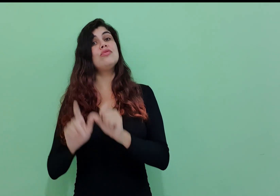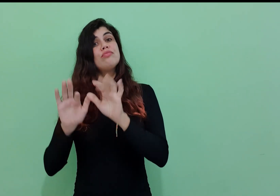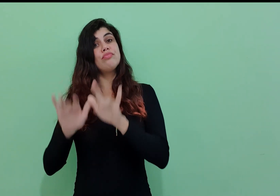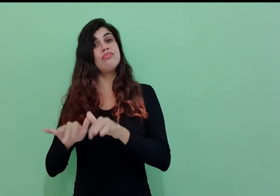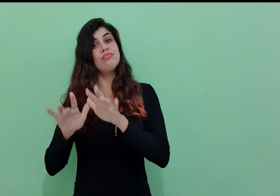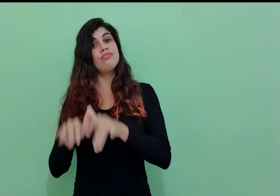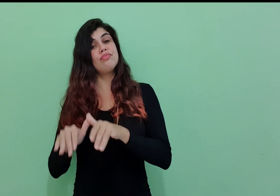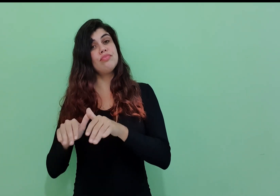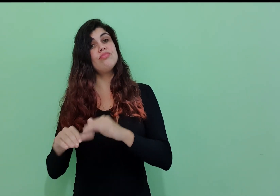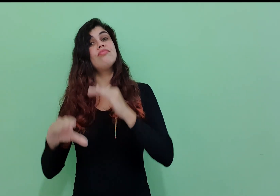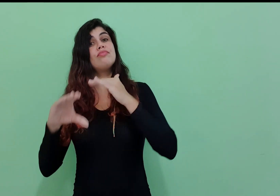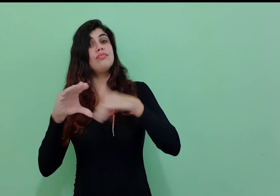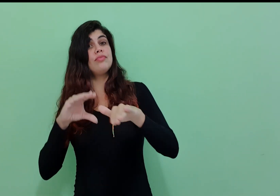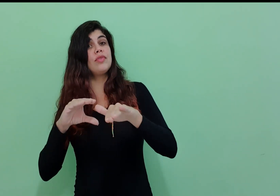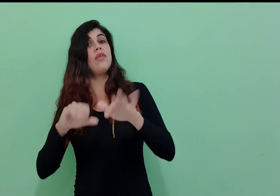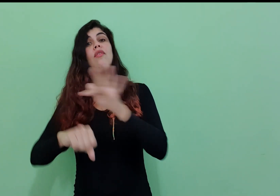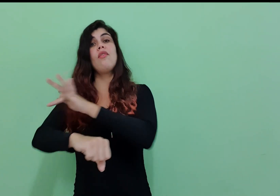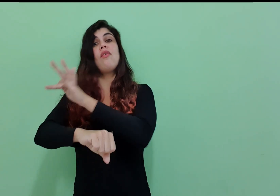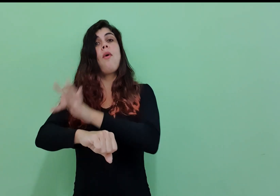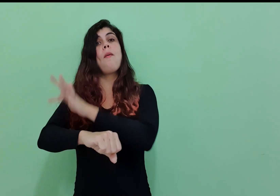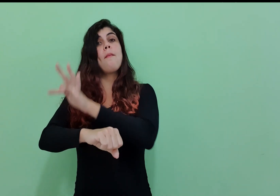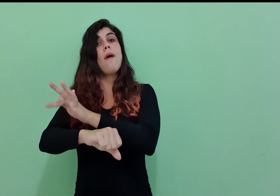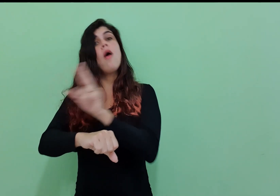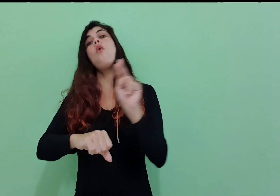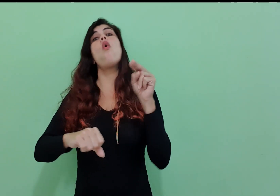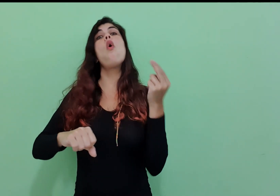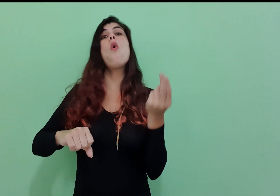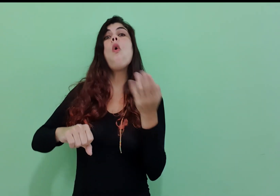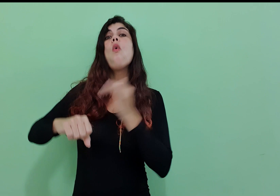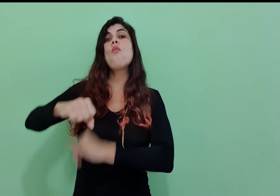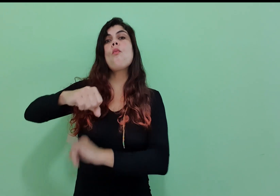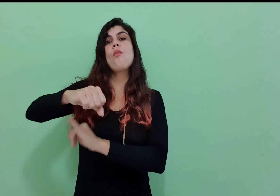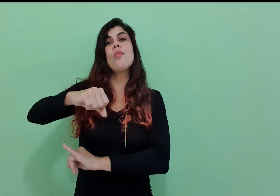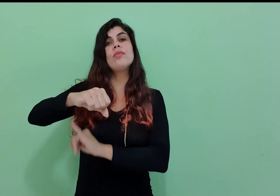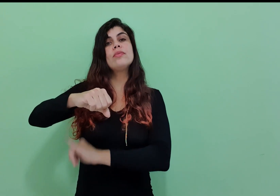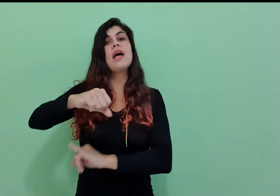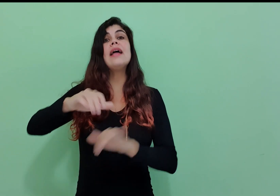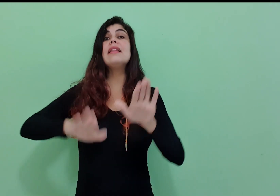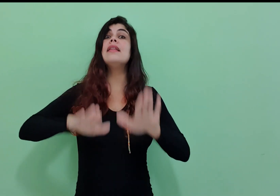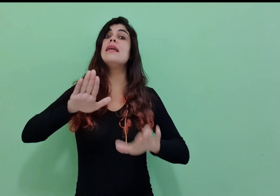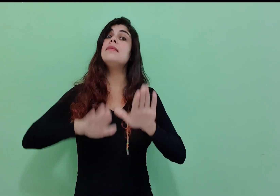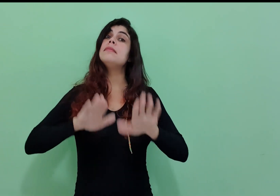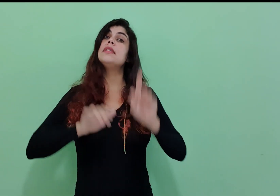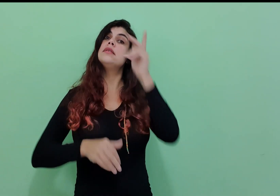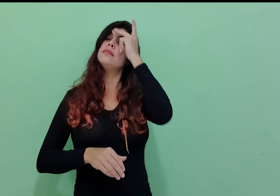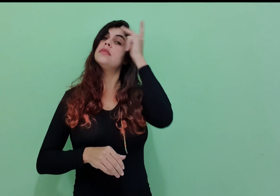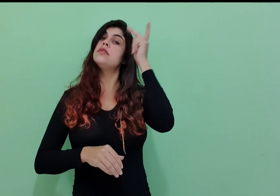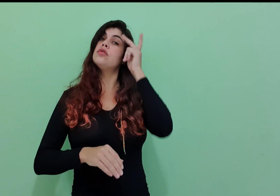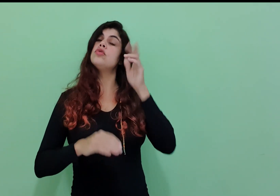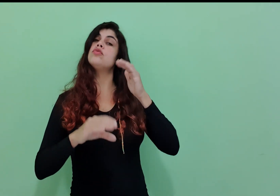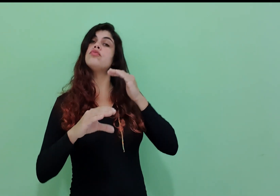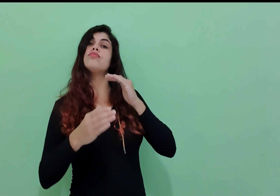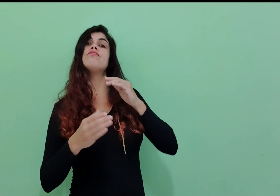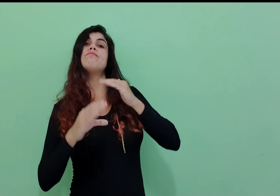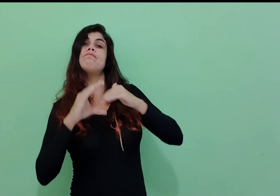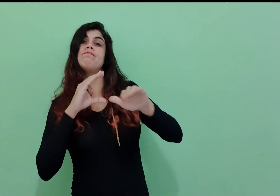Você pode digitalizar o seu e-mail de forma que ele vai de maneira informal ou